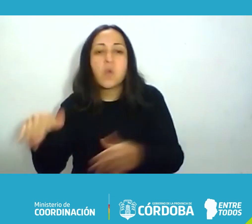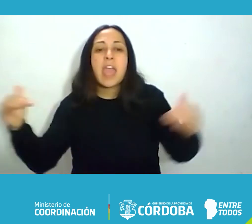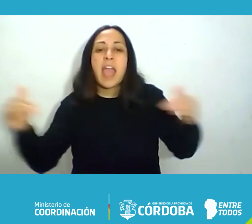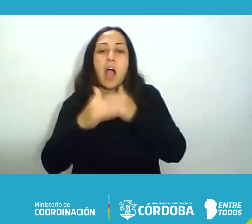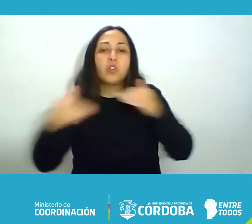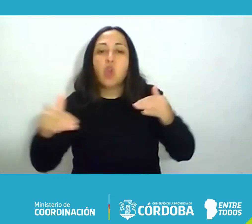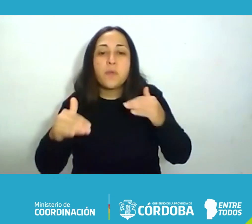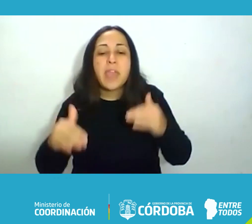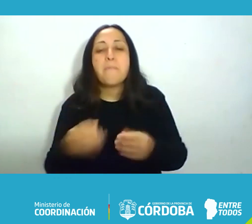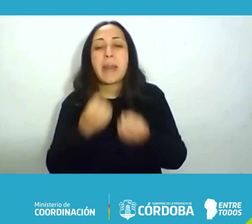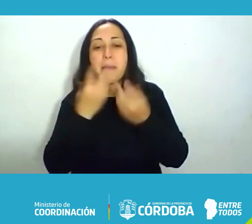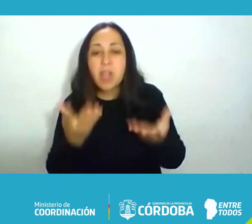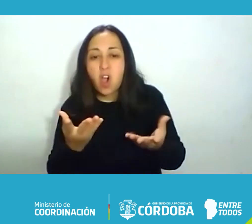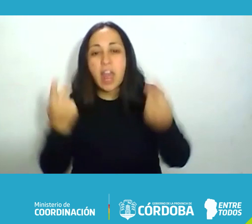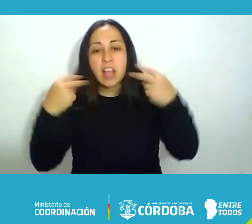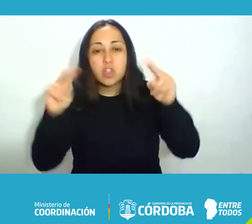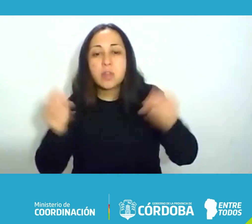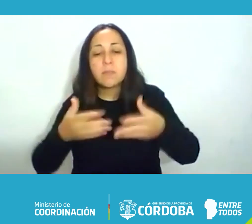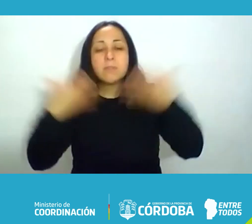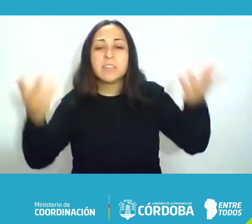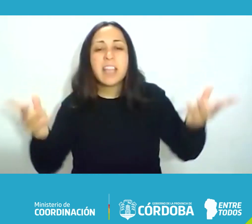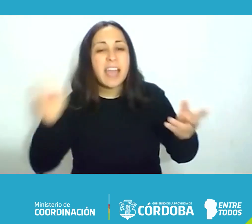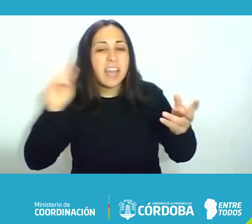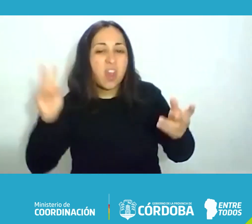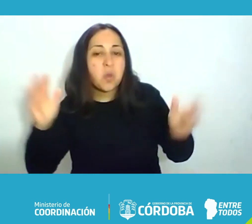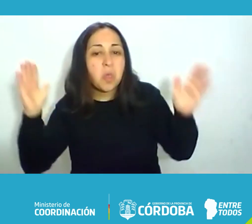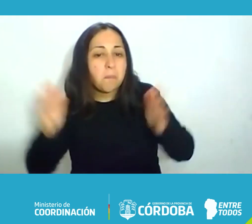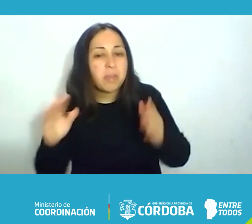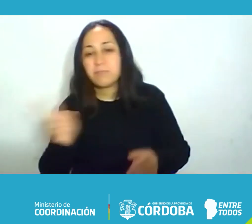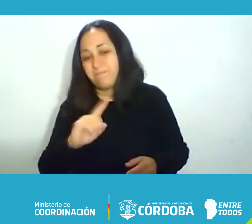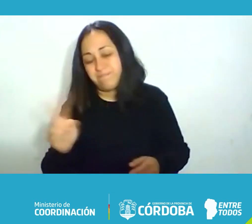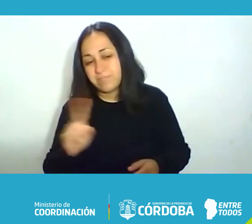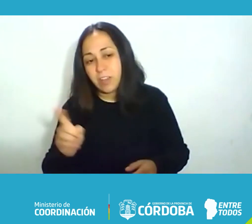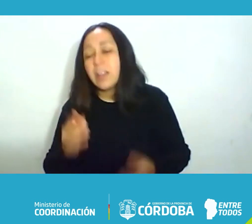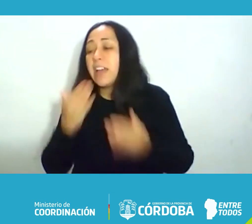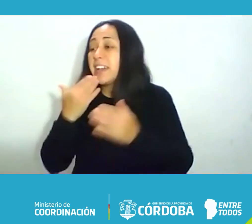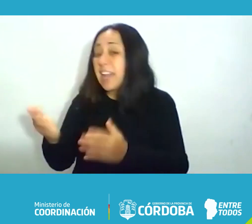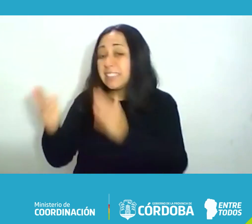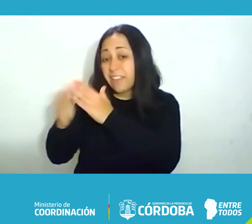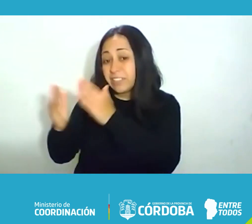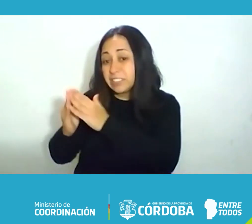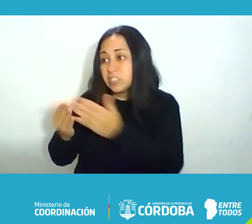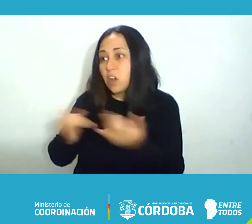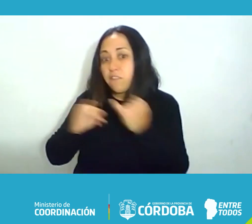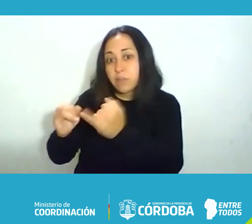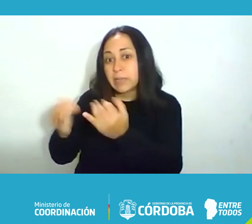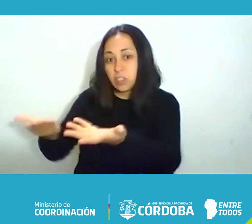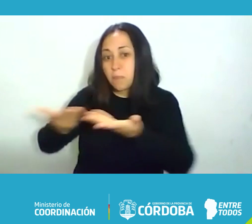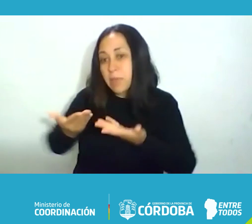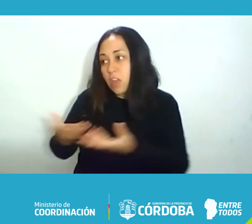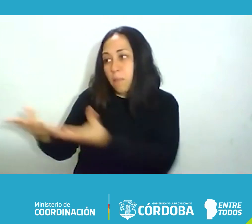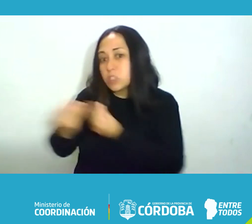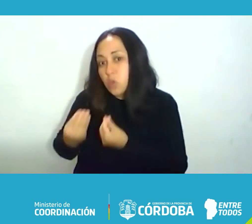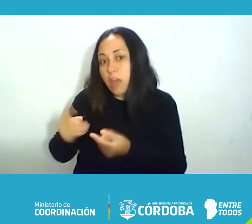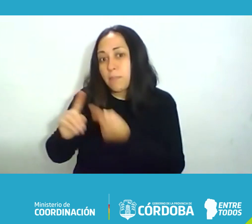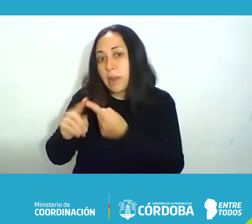mejorar la autovía para el turismo, el aire y disminuir el ruido. Agradece a vecinos que pusieron a disposición la información y ayuda para